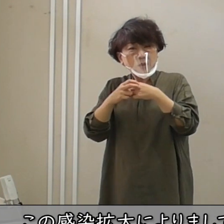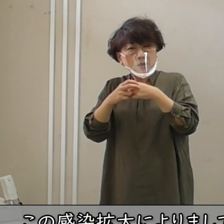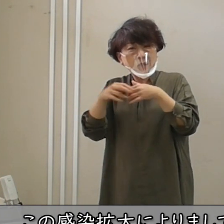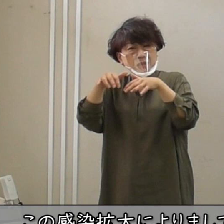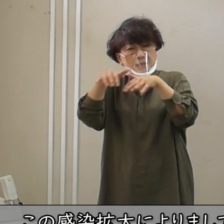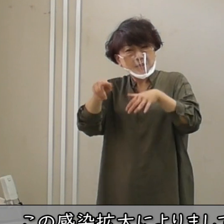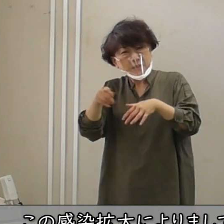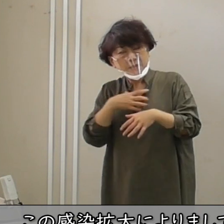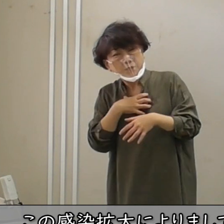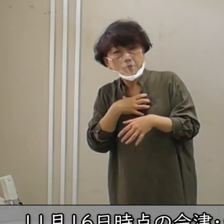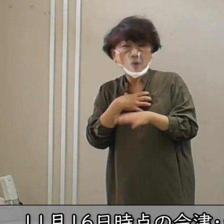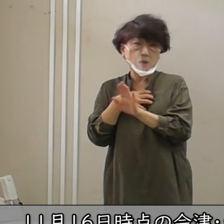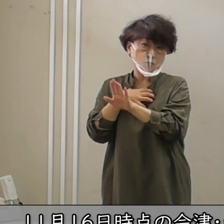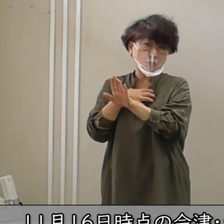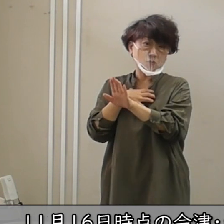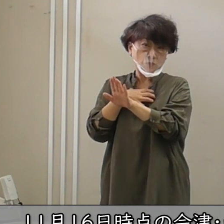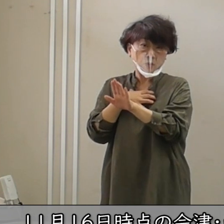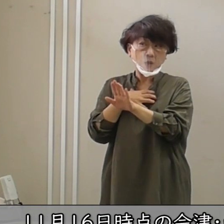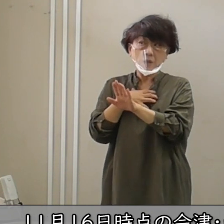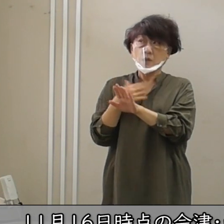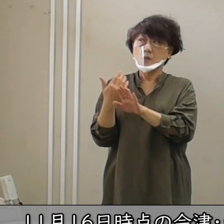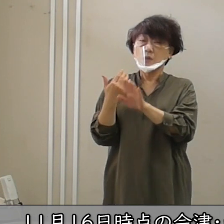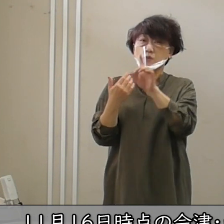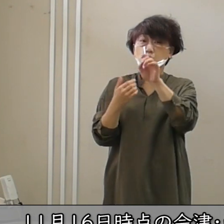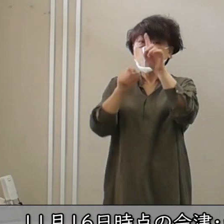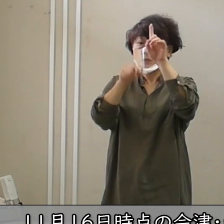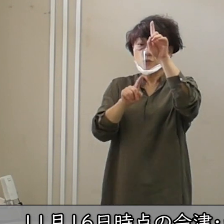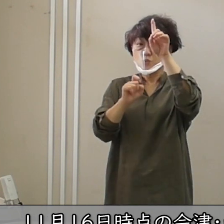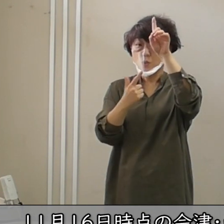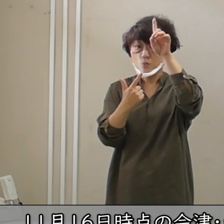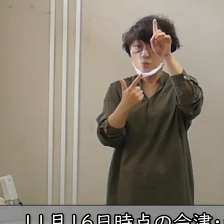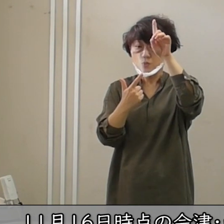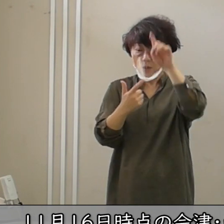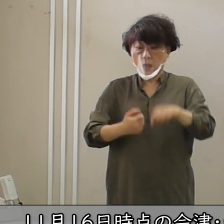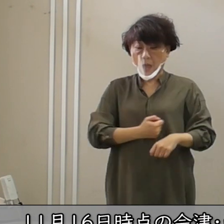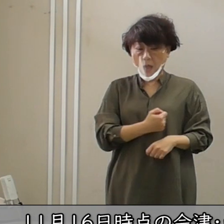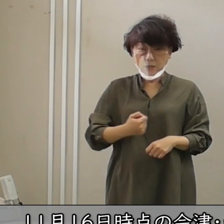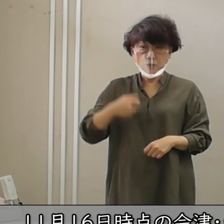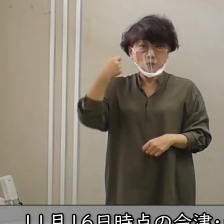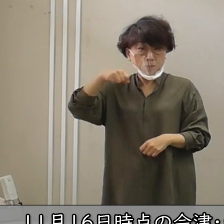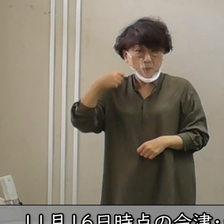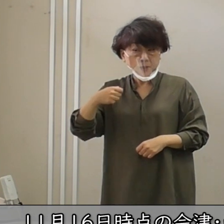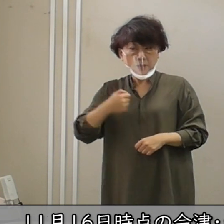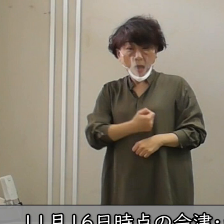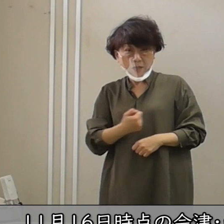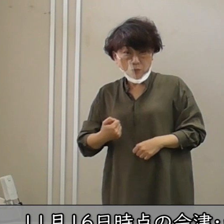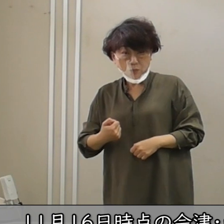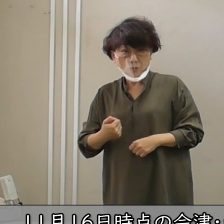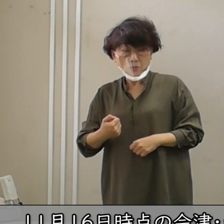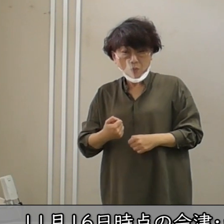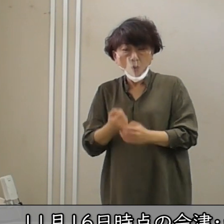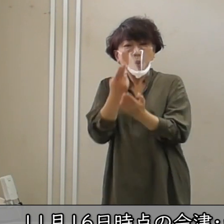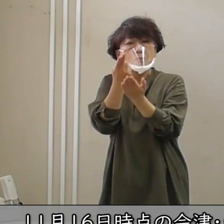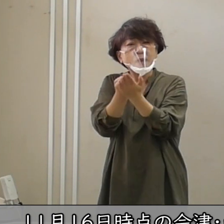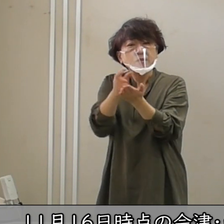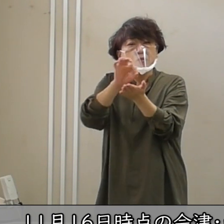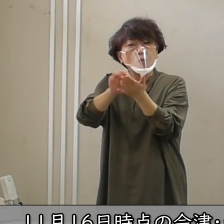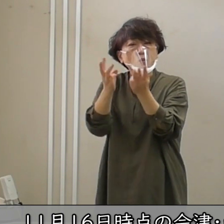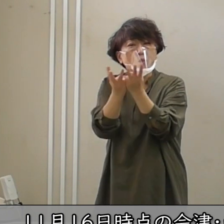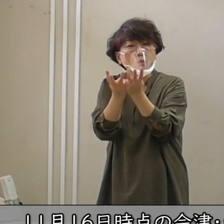荷も高まっておりまして、11月16日時点の会津南会津地域の病床使用率は